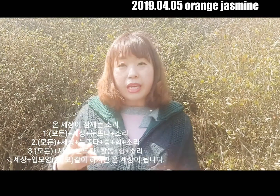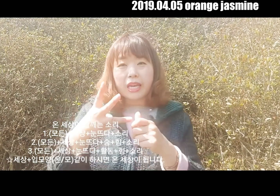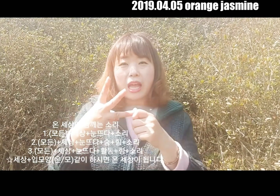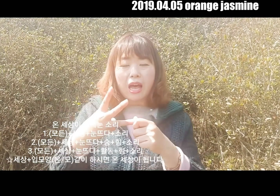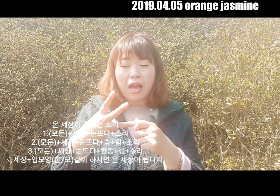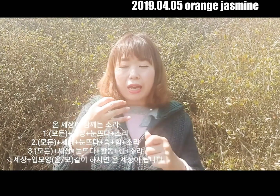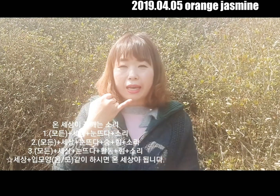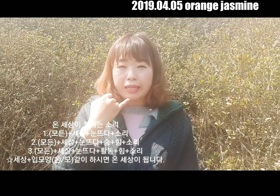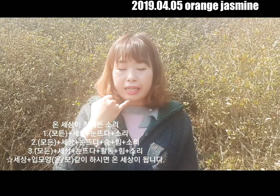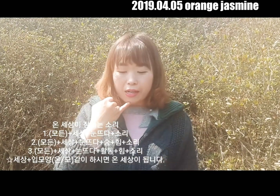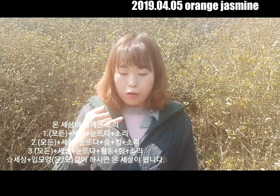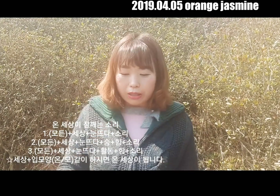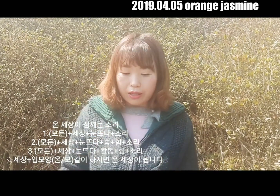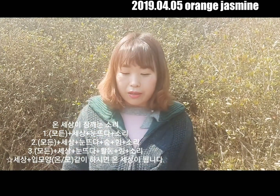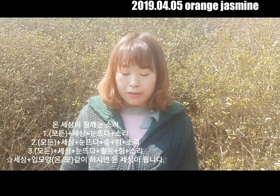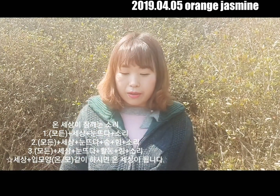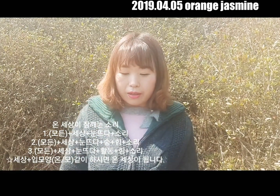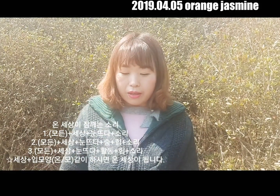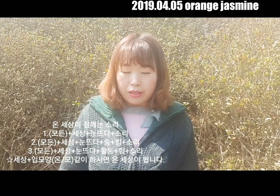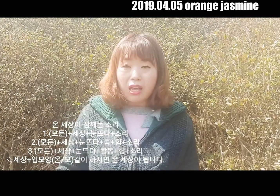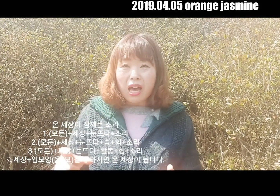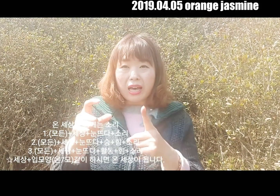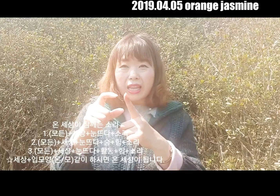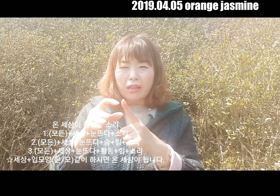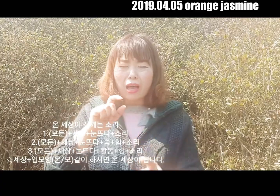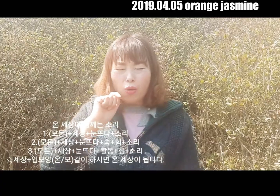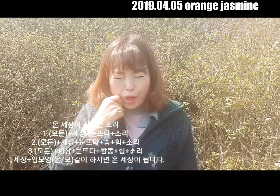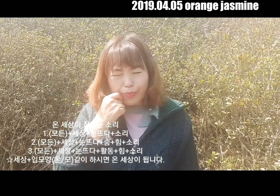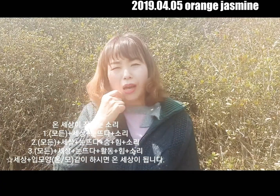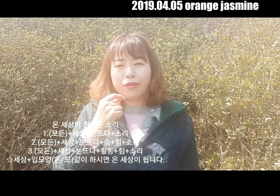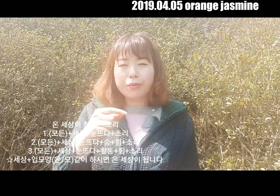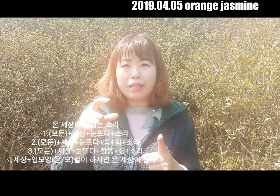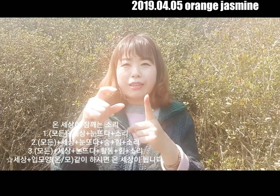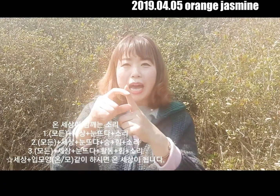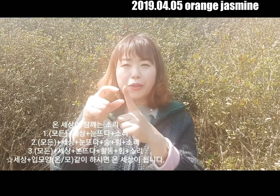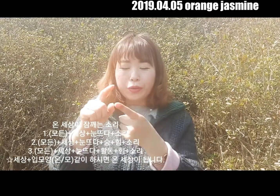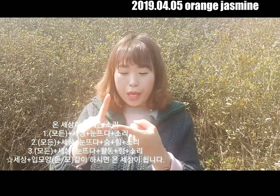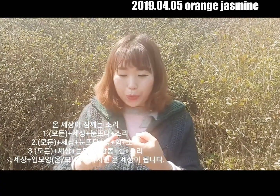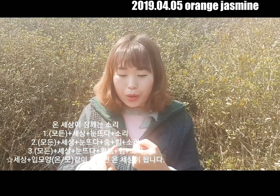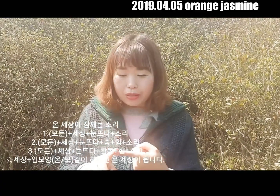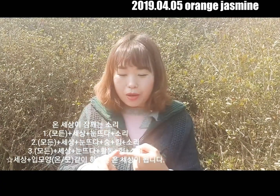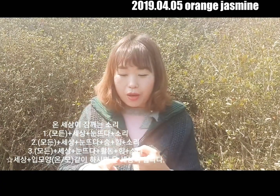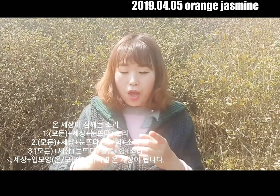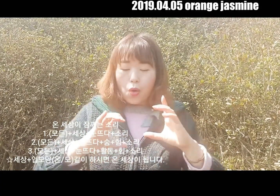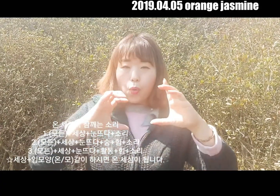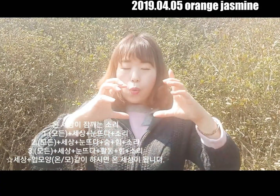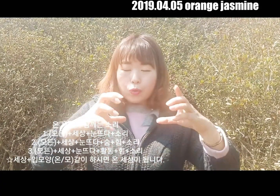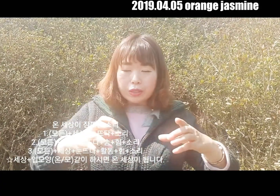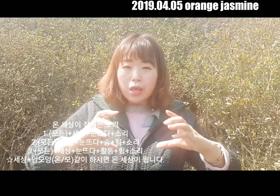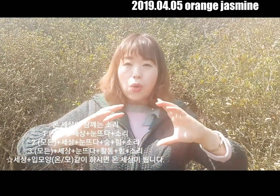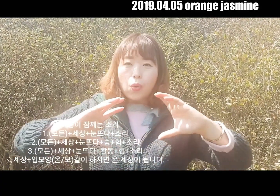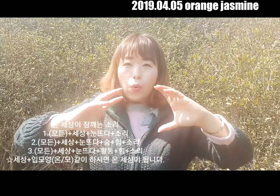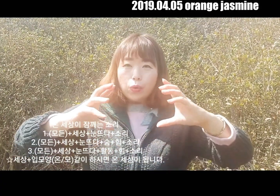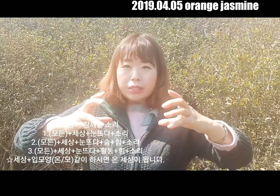그러니까 세 개 다 괜찮을 것 같아요. 그냥 나 어렵다 그럼 그냥 단어대로 해서